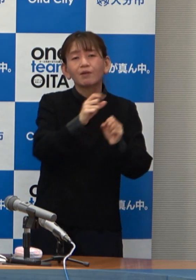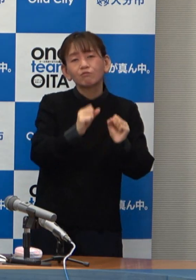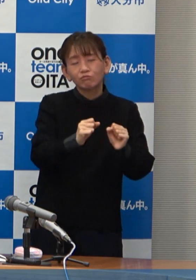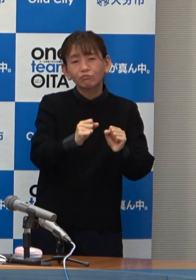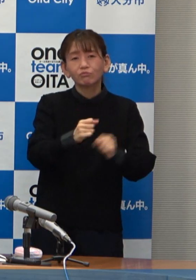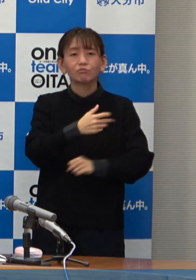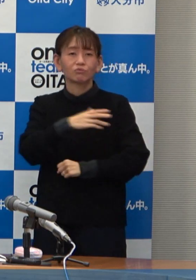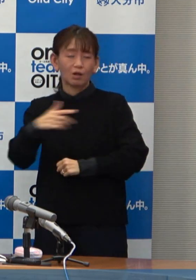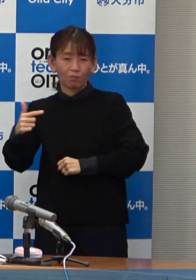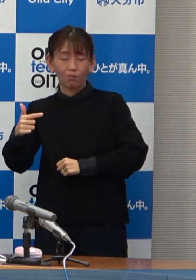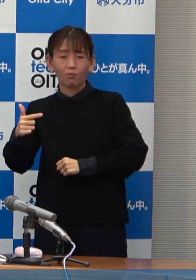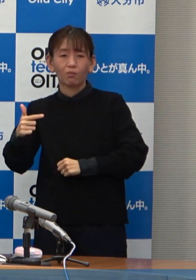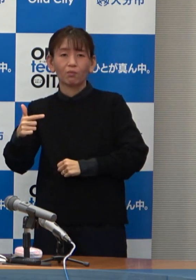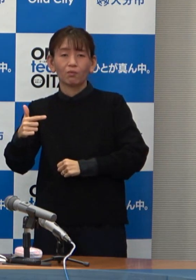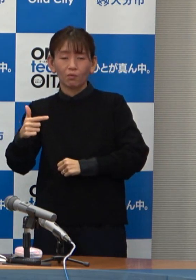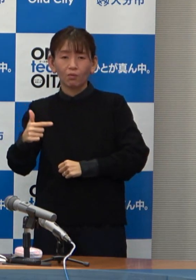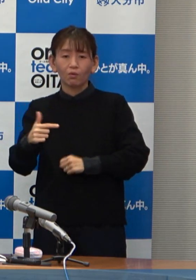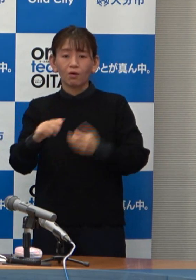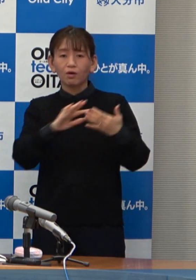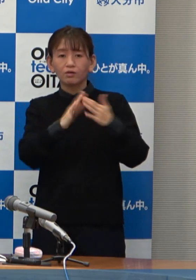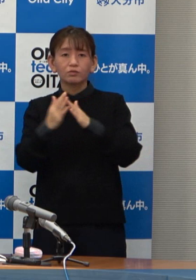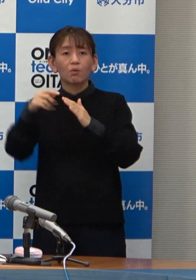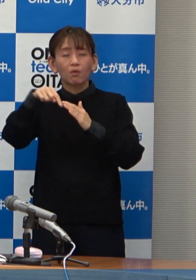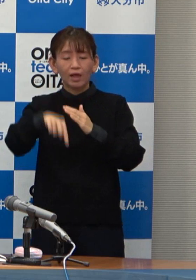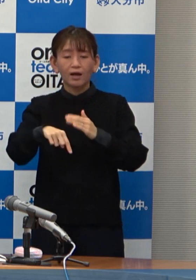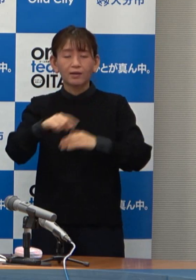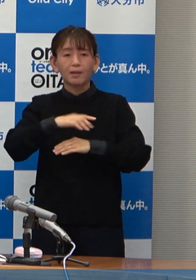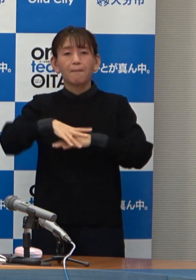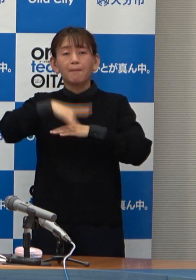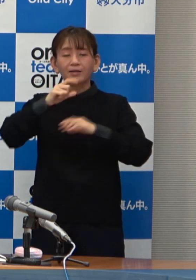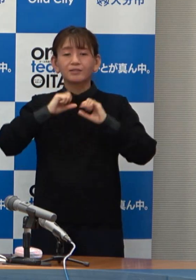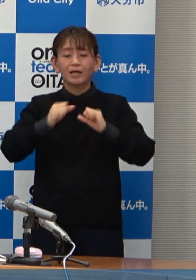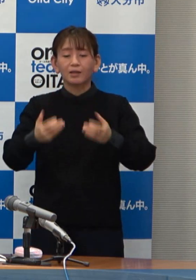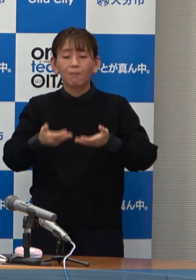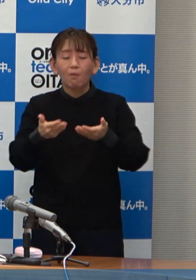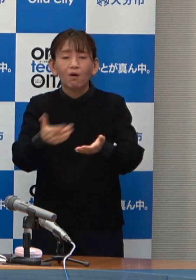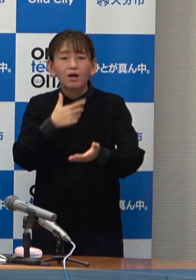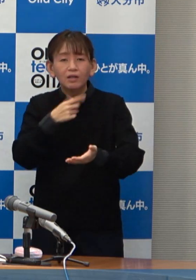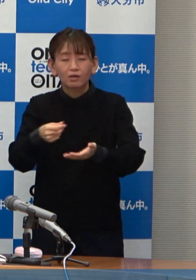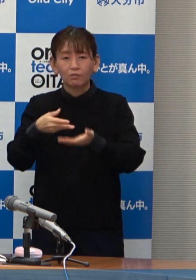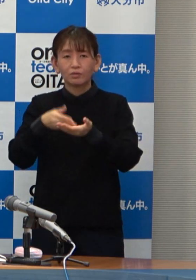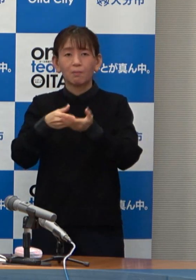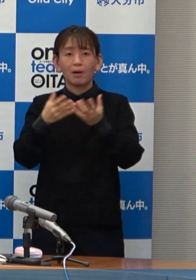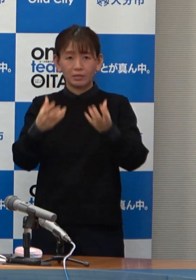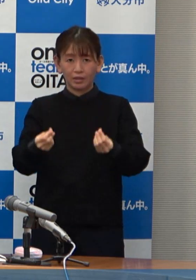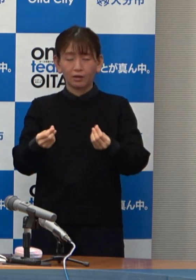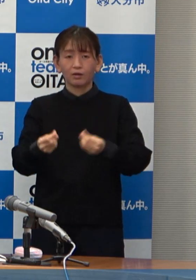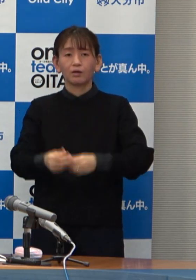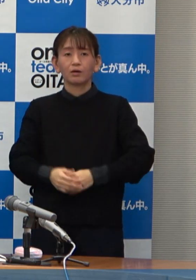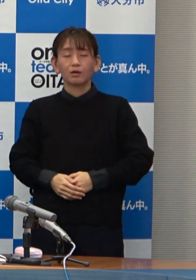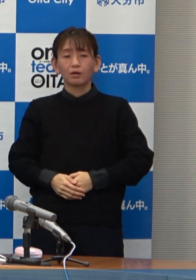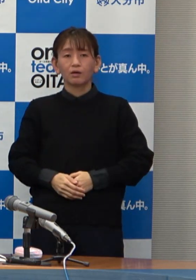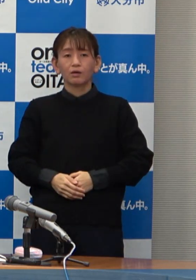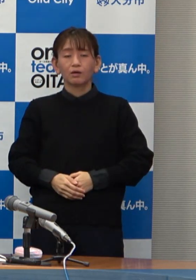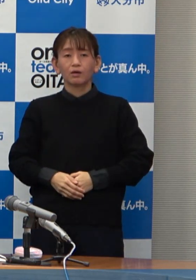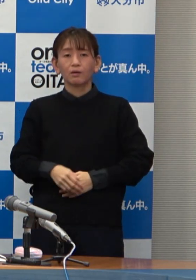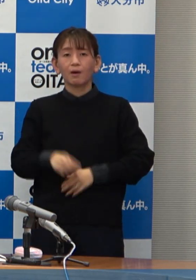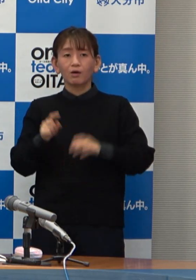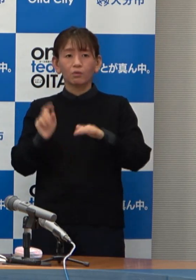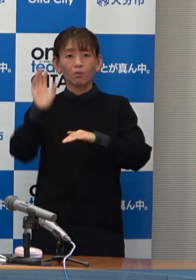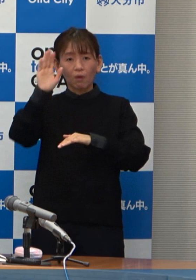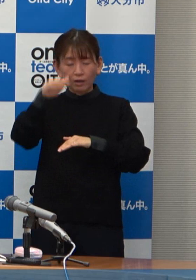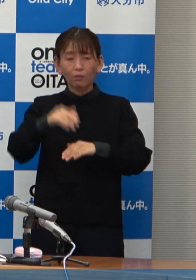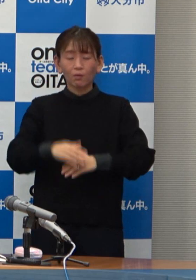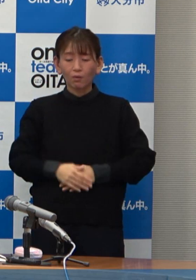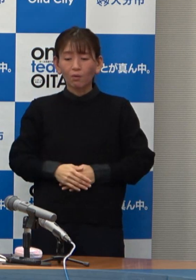な観点で町内でまずやってもらいたいという話をしましたでその後のどれぐらいまで手